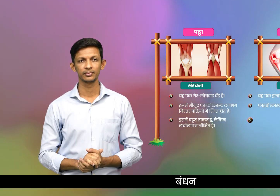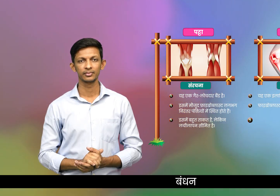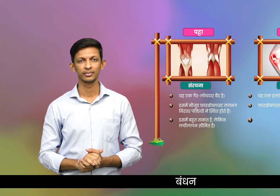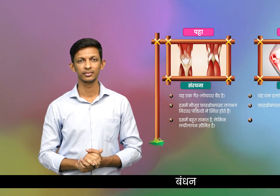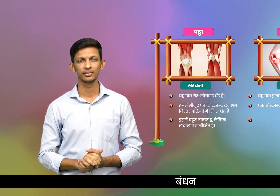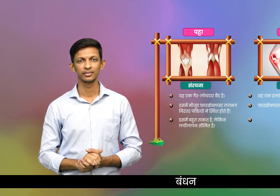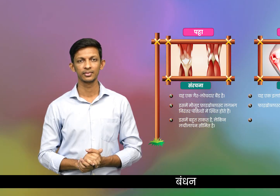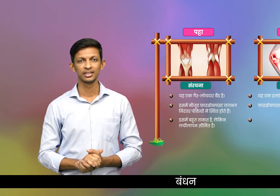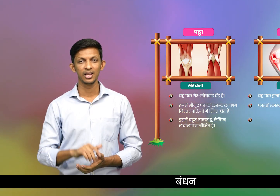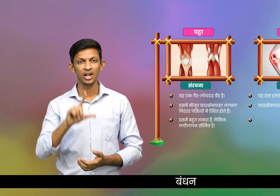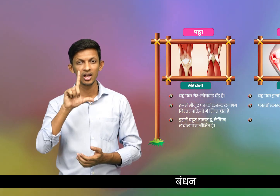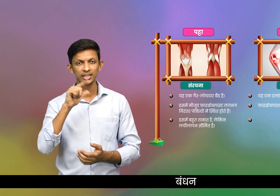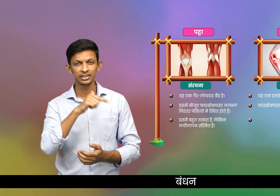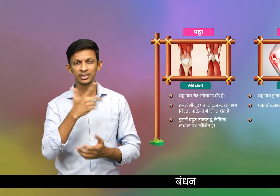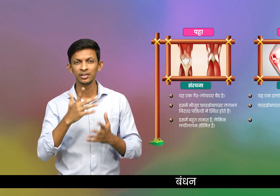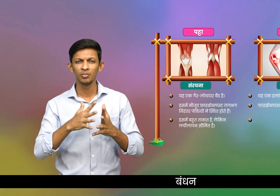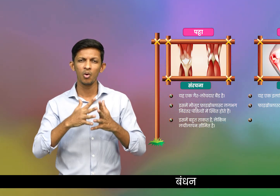है।